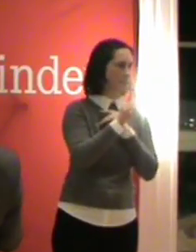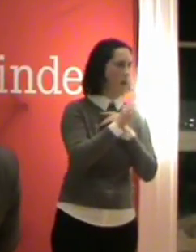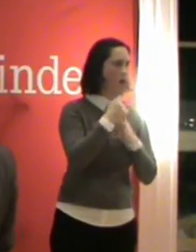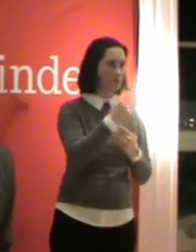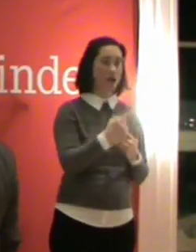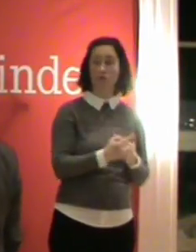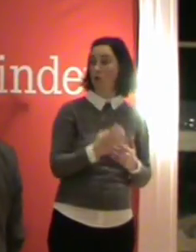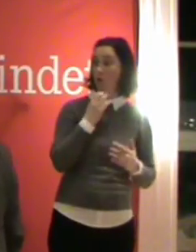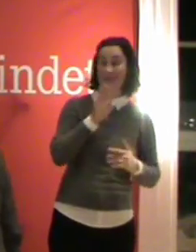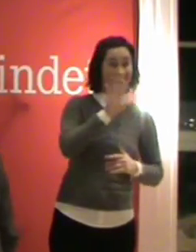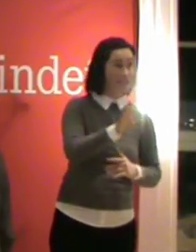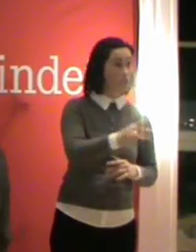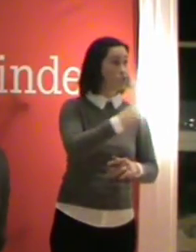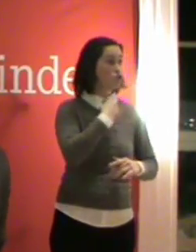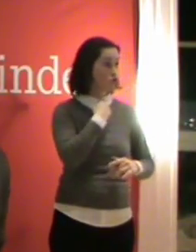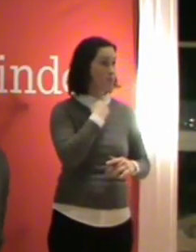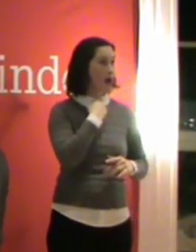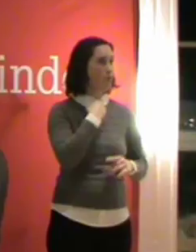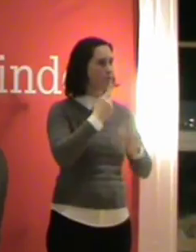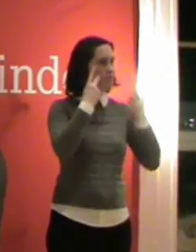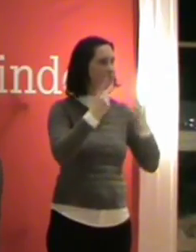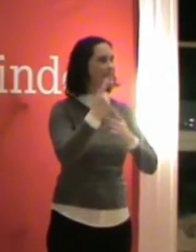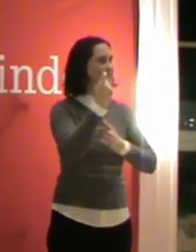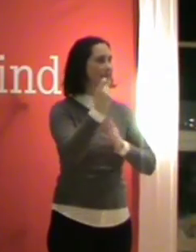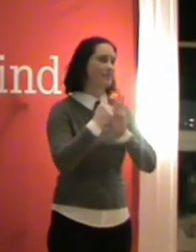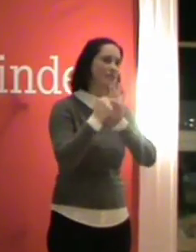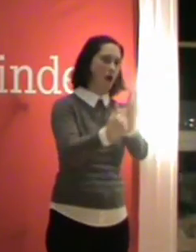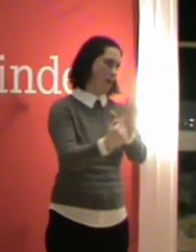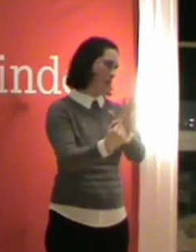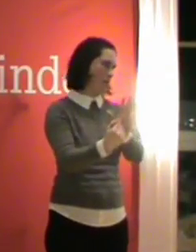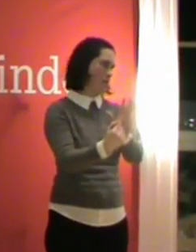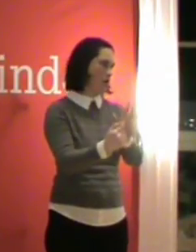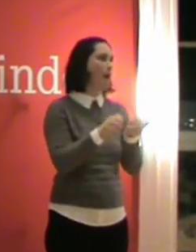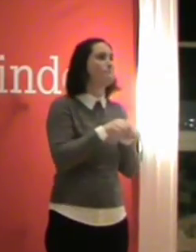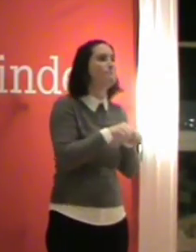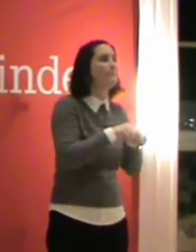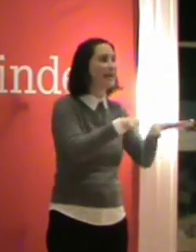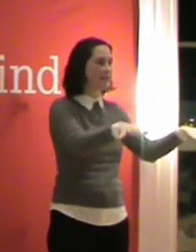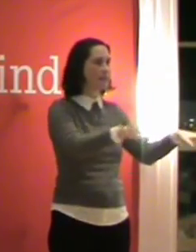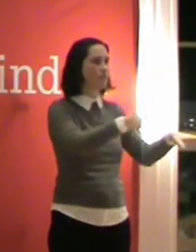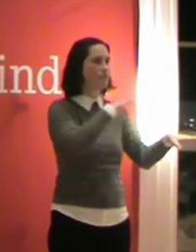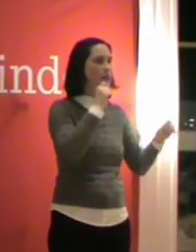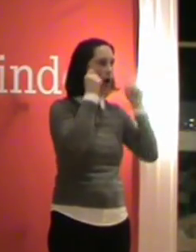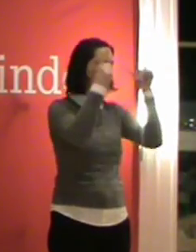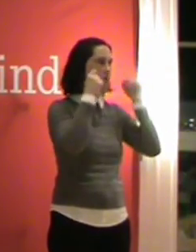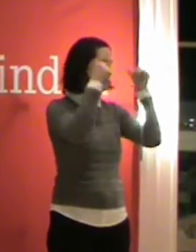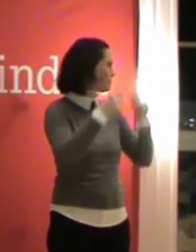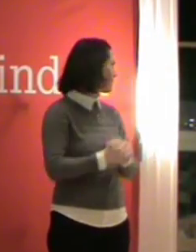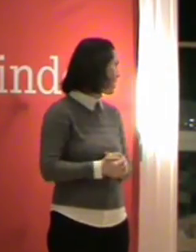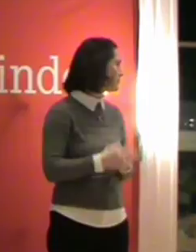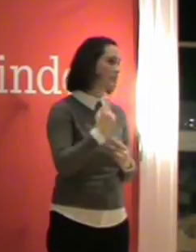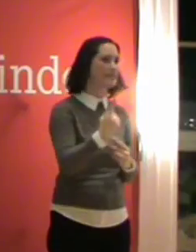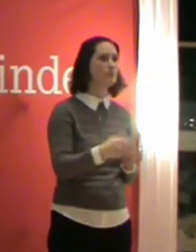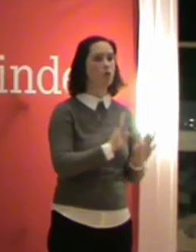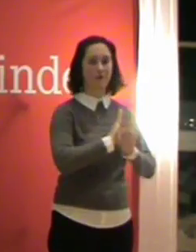von deinen Stimmen ein Signal ausgeht, ein politisches Signal. Medial ist es ja sehr beachtet. Du musst heute Abend noch mal